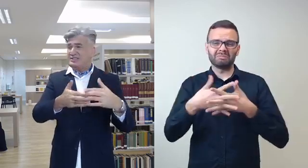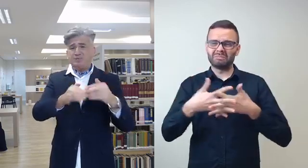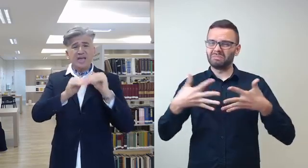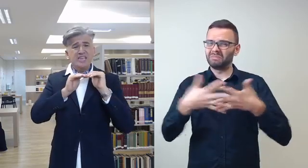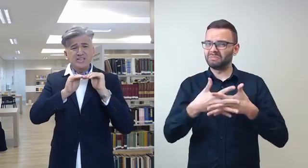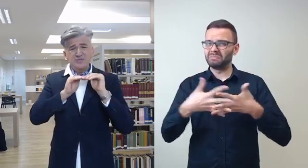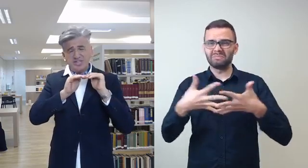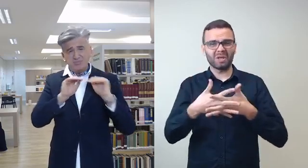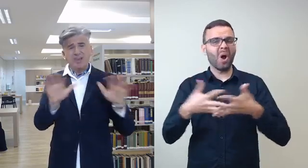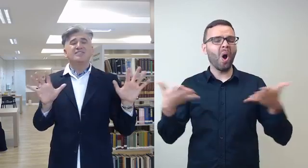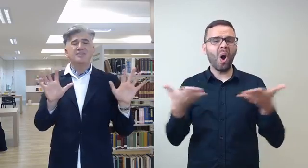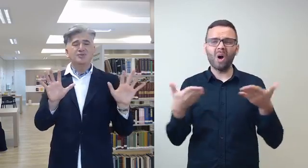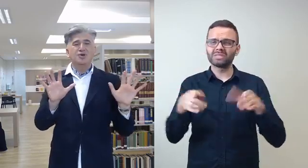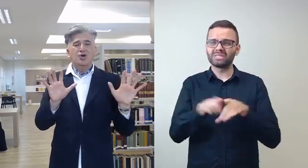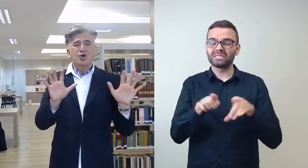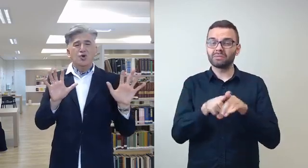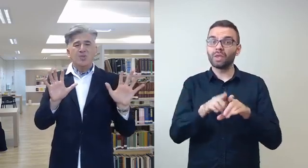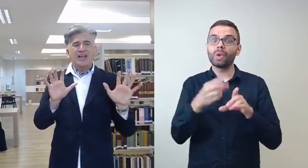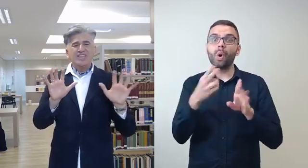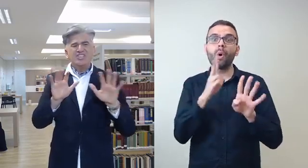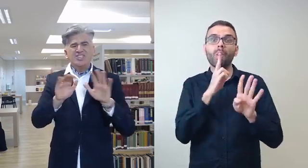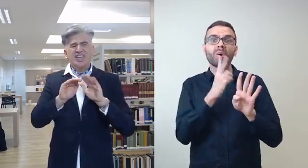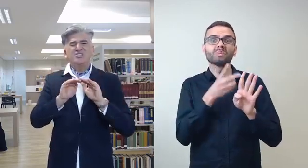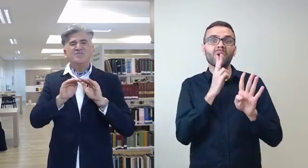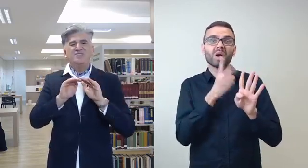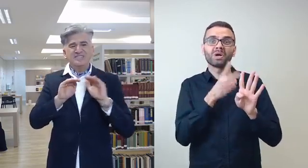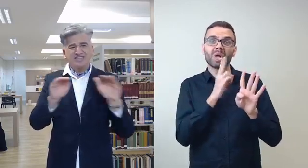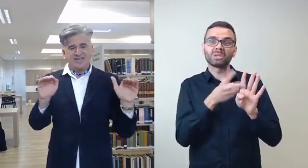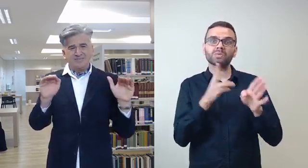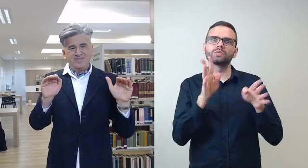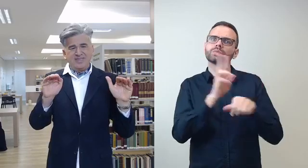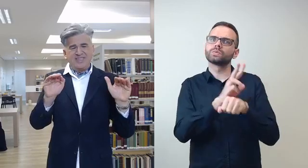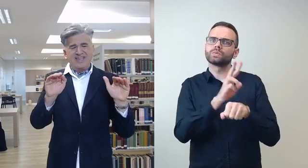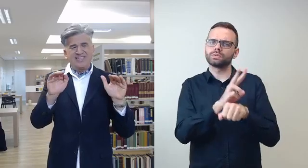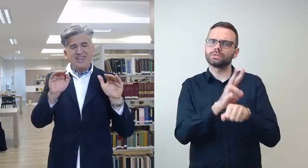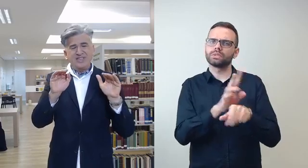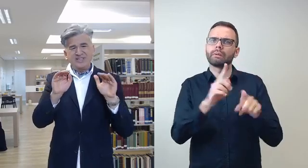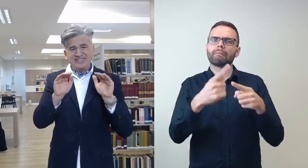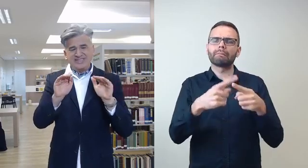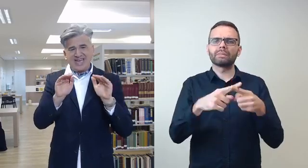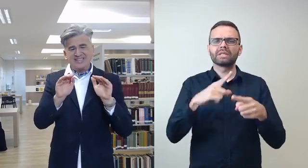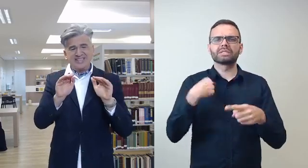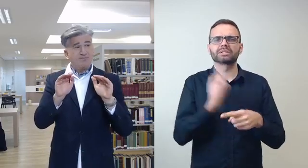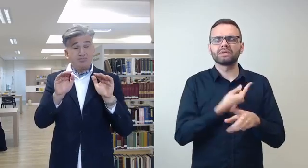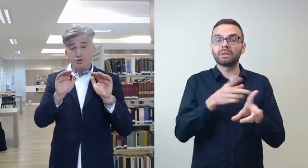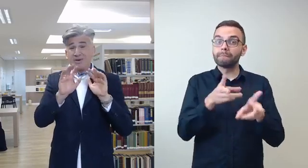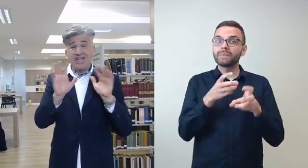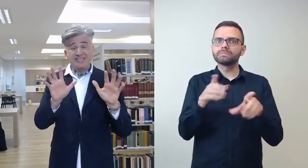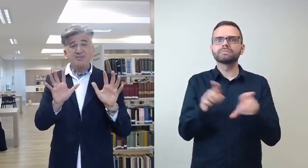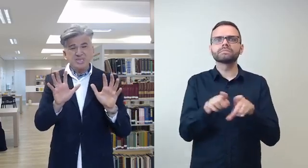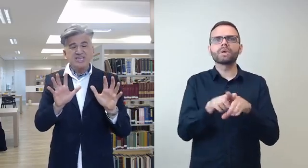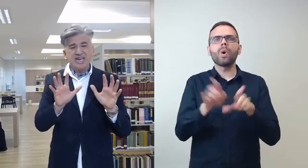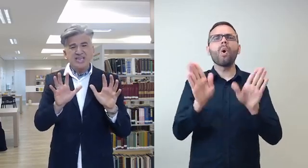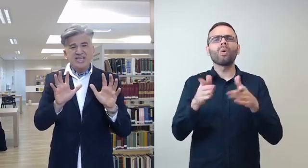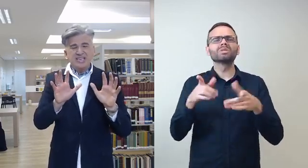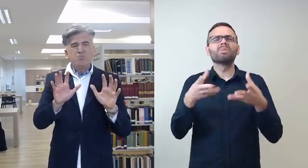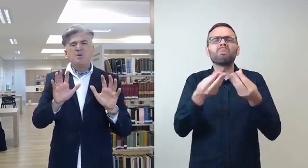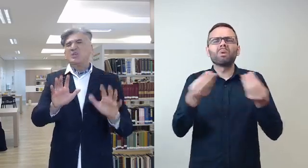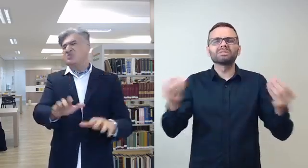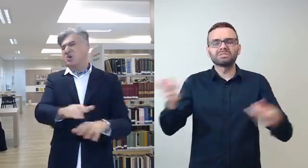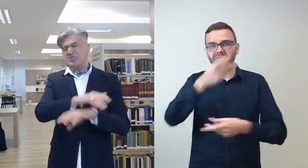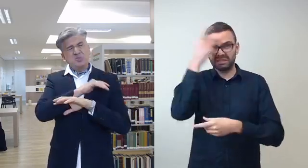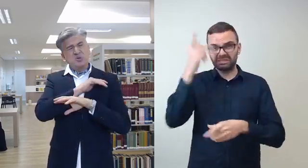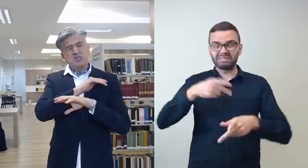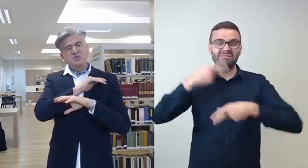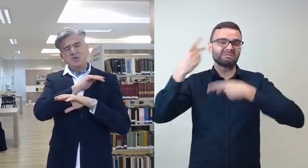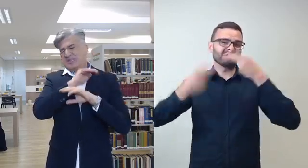se espalhando aí no Brasil uma linha gerativista da língua de sinais aí por uma academia, e o